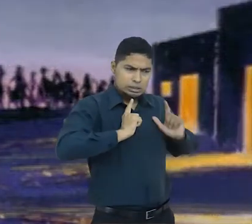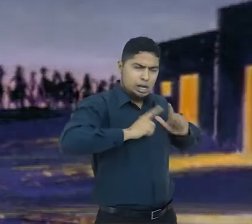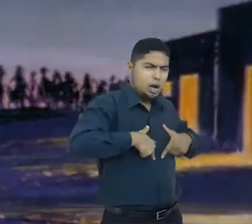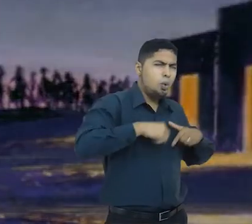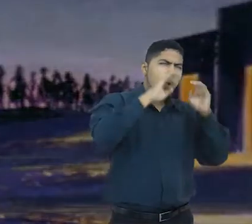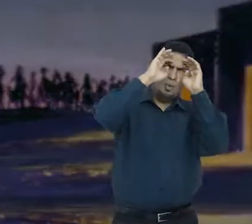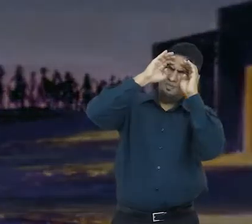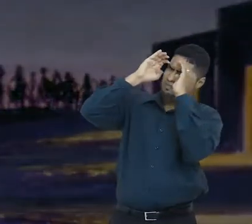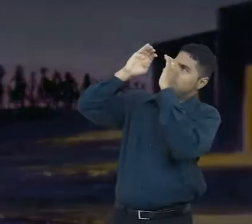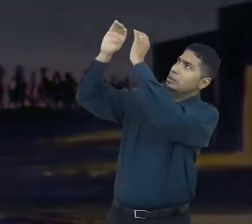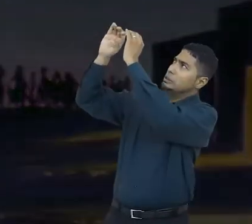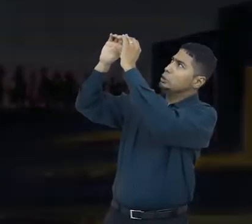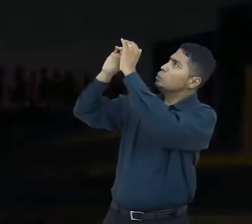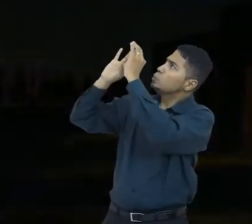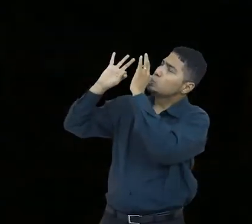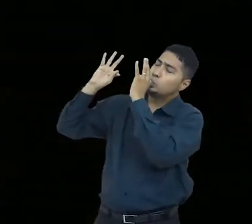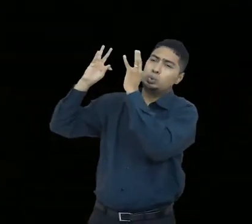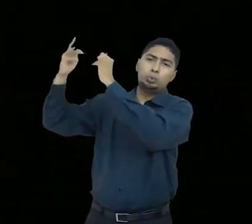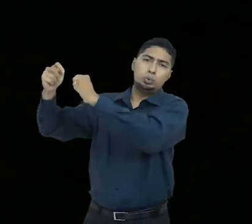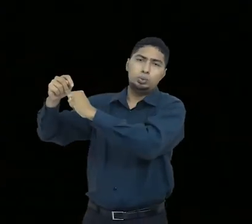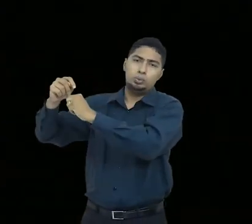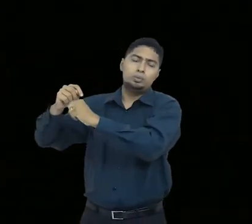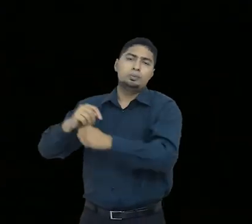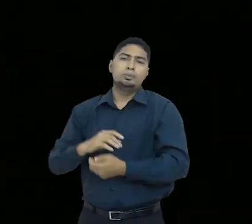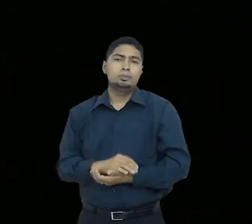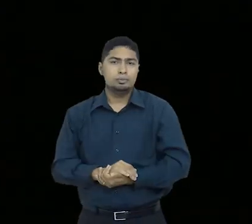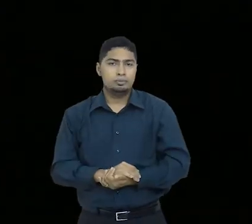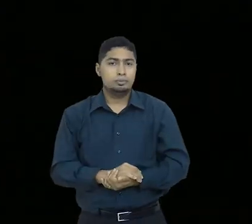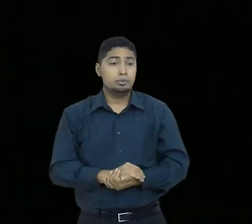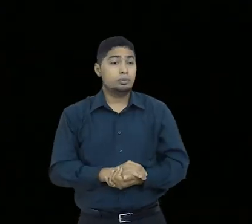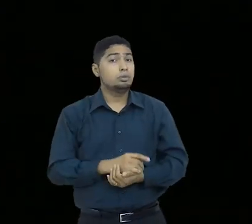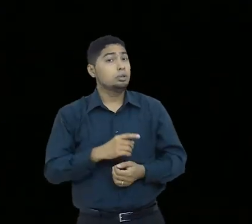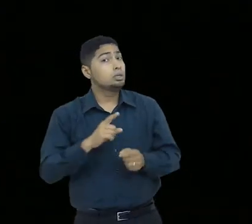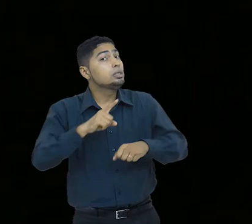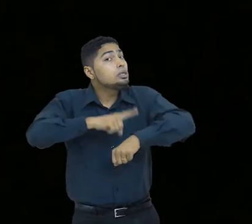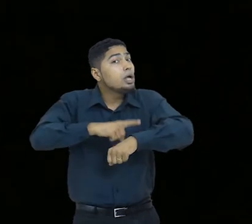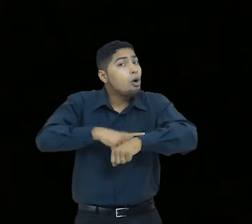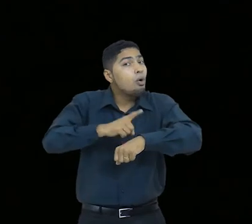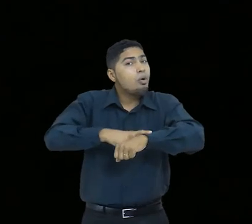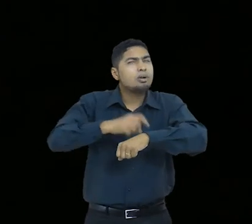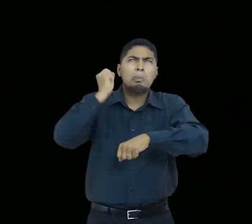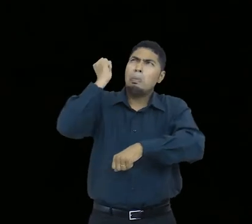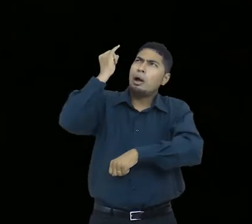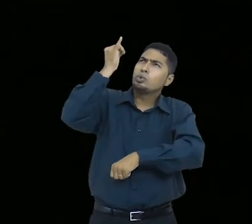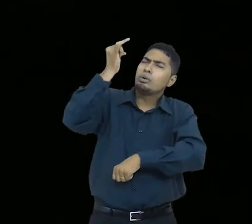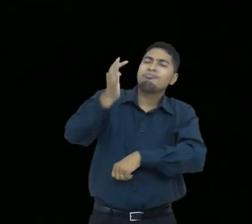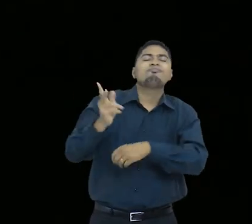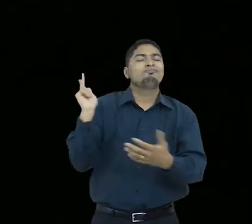tudo exatamente como Deus havia ordenado por meio de Moisés e Arão. E à meia-noite, tudo